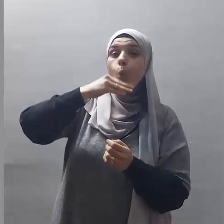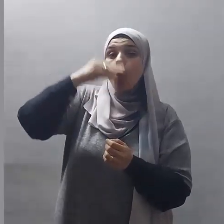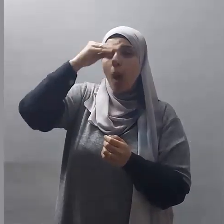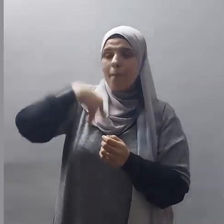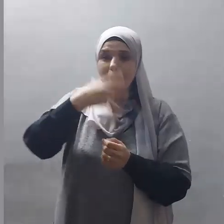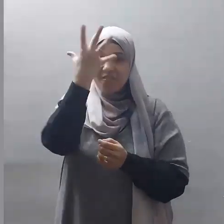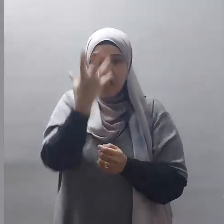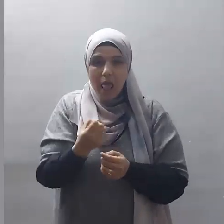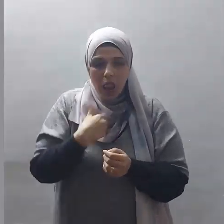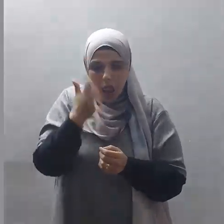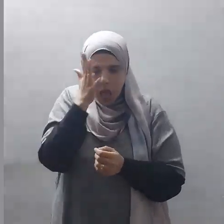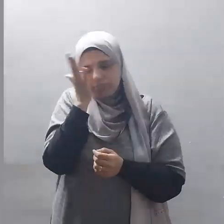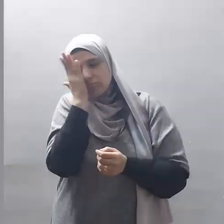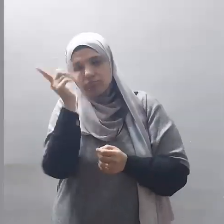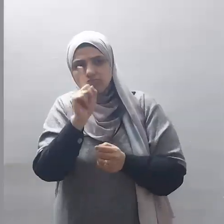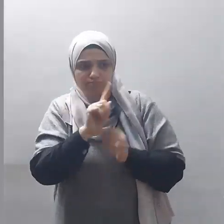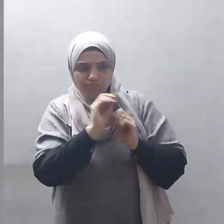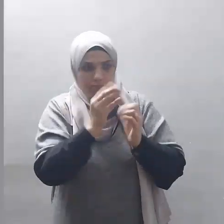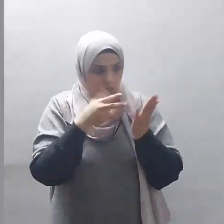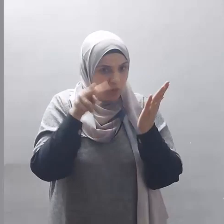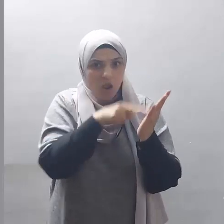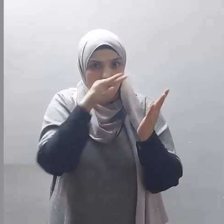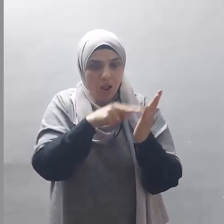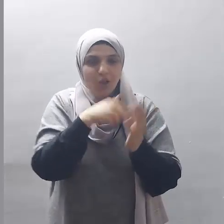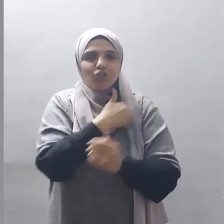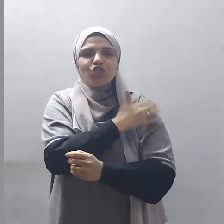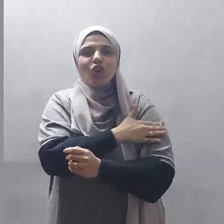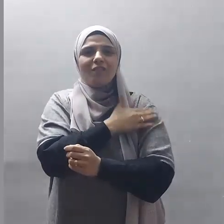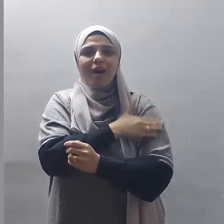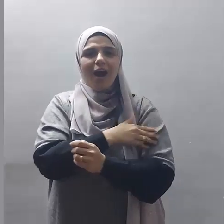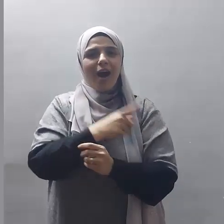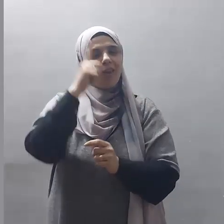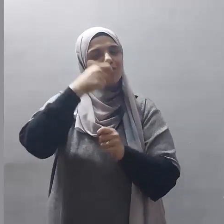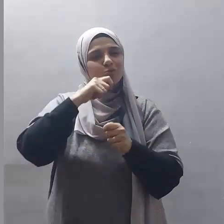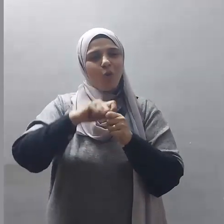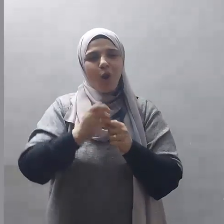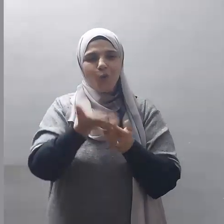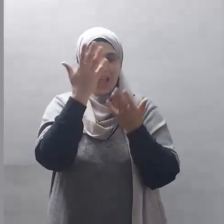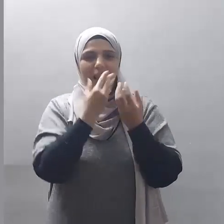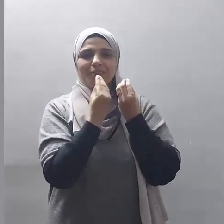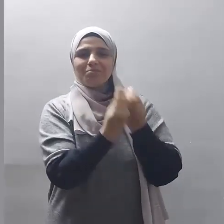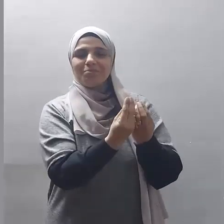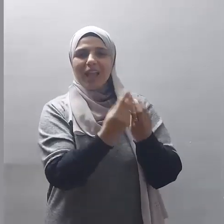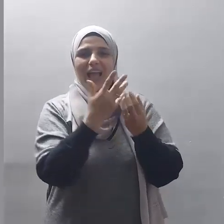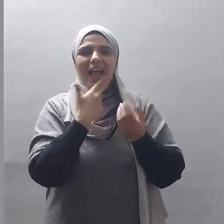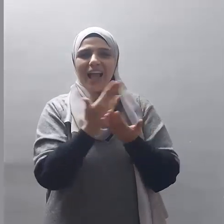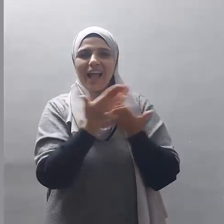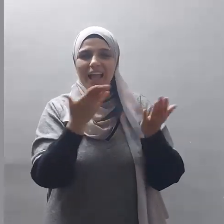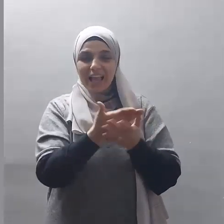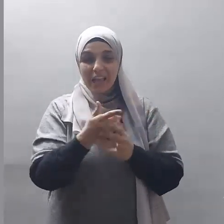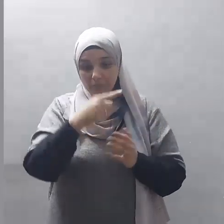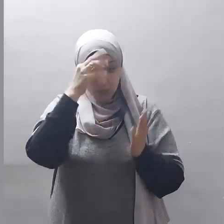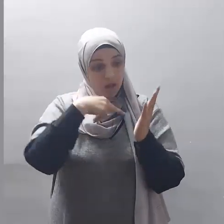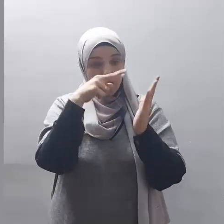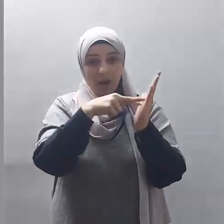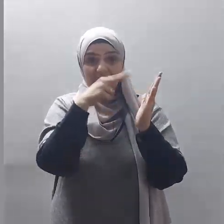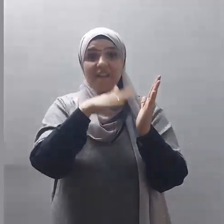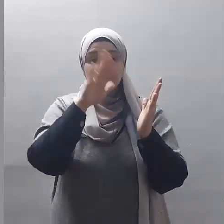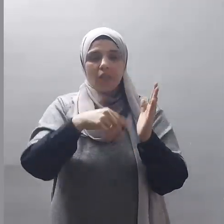بالليل فشفعني فيه. فيشفعان. وقراءة القرآن باب عظيم من الأجر.